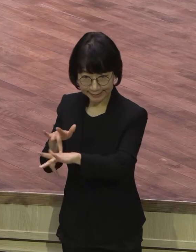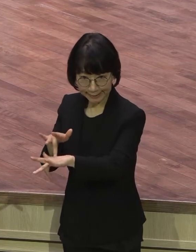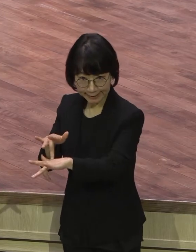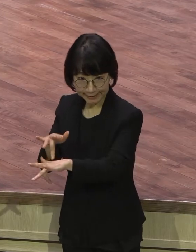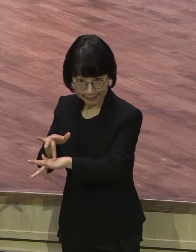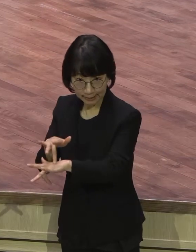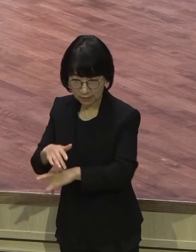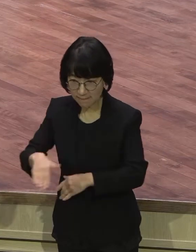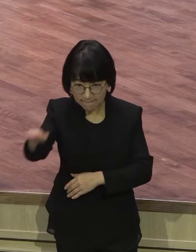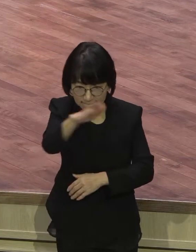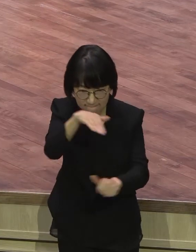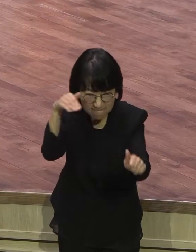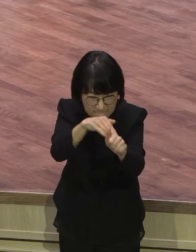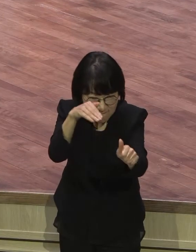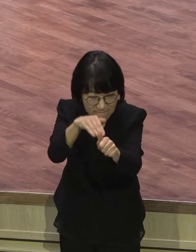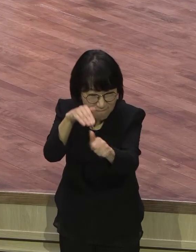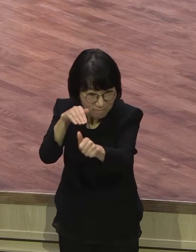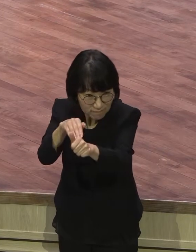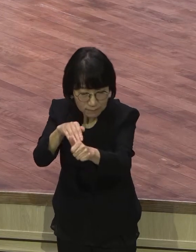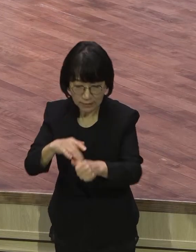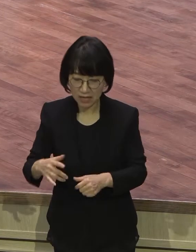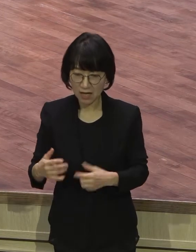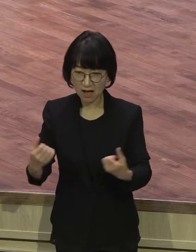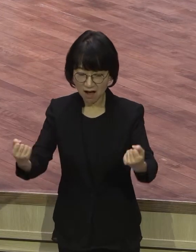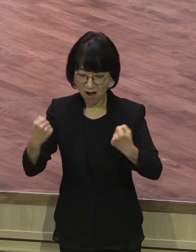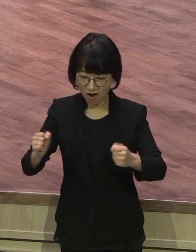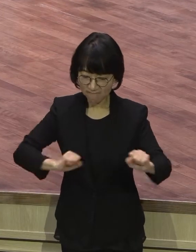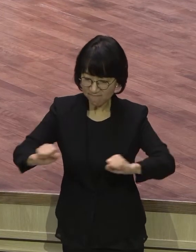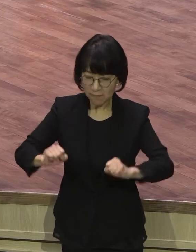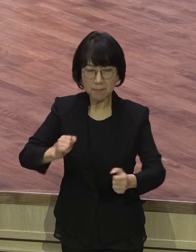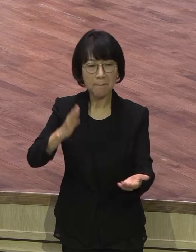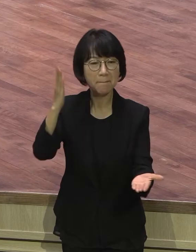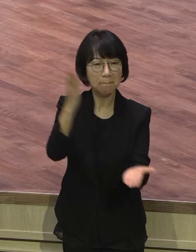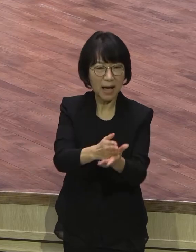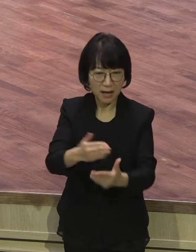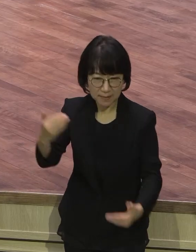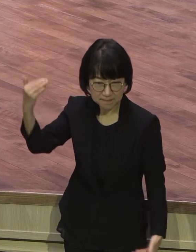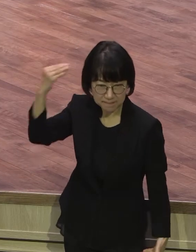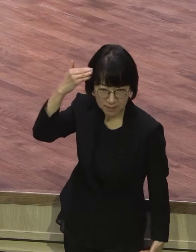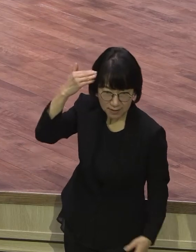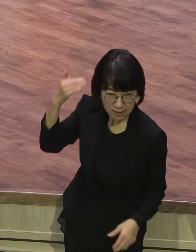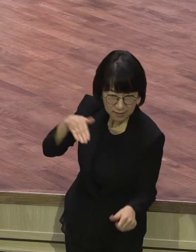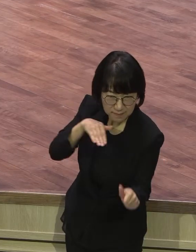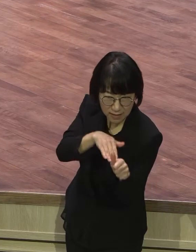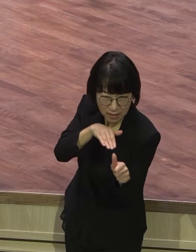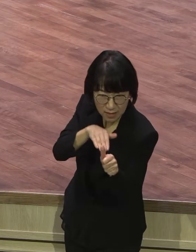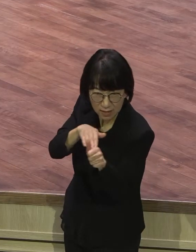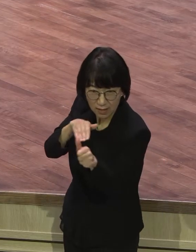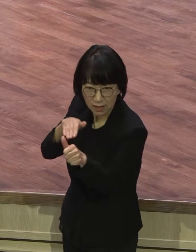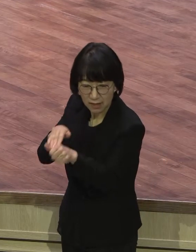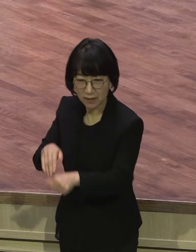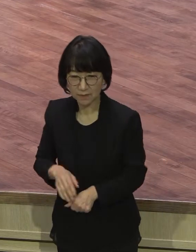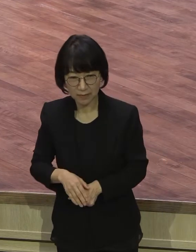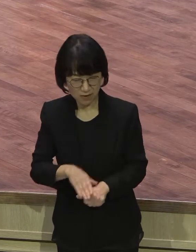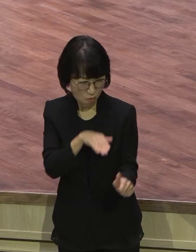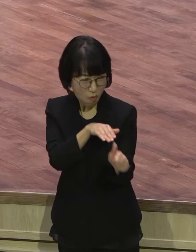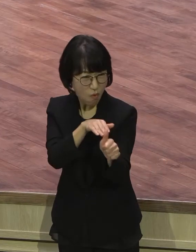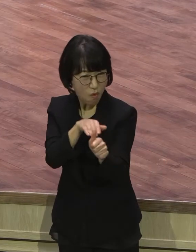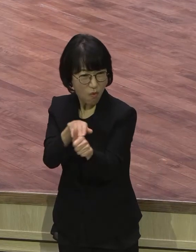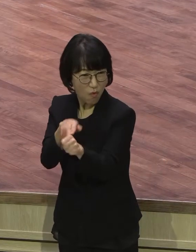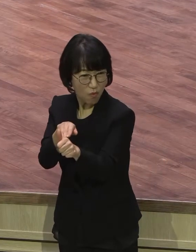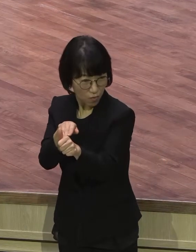모여 생명력 넘치는 삶을 살지 못하도록 우리를 공격합니다. 계속 공격하고